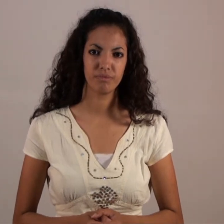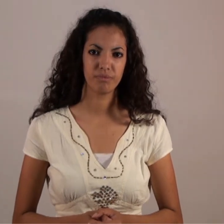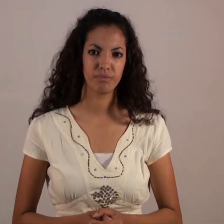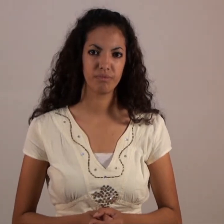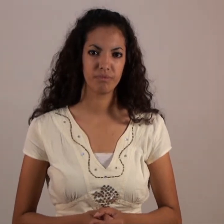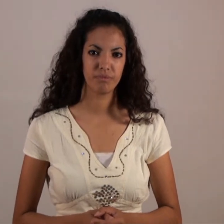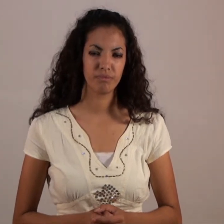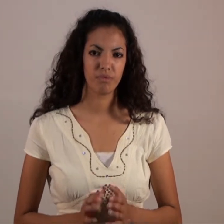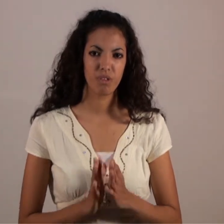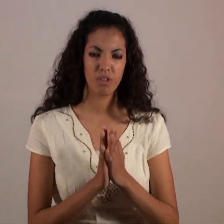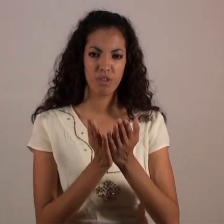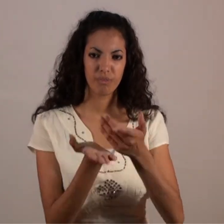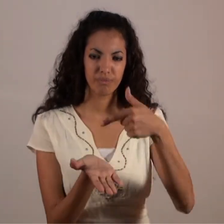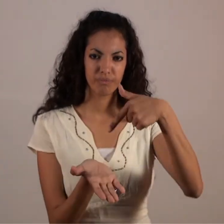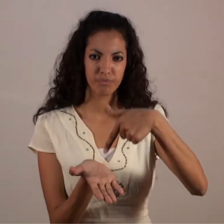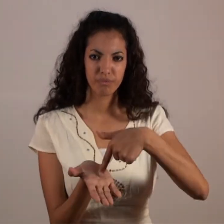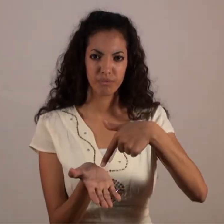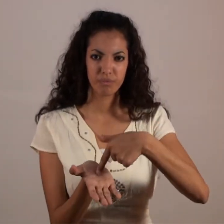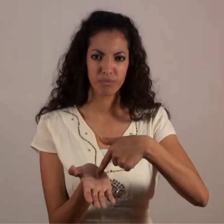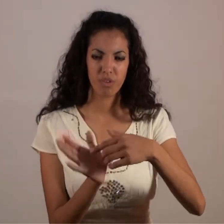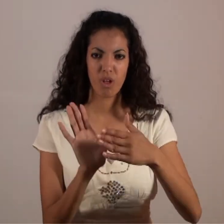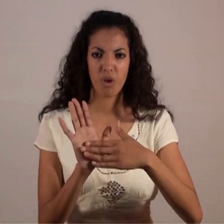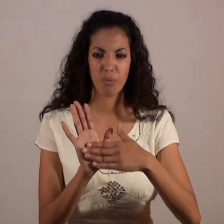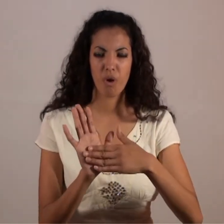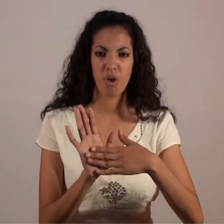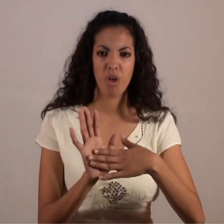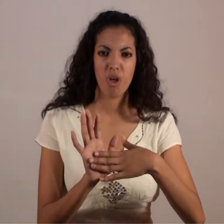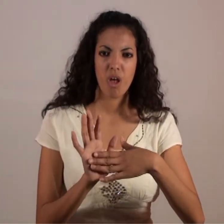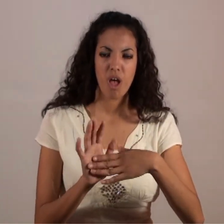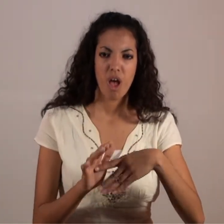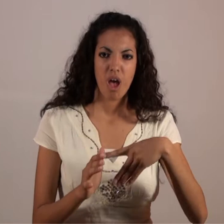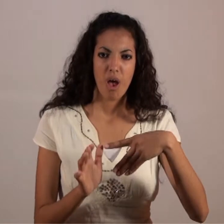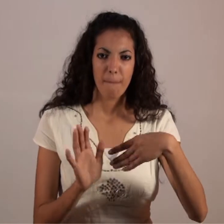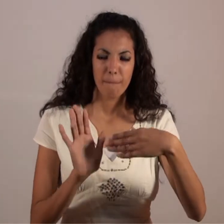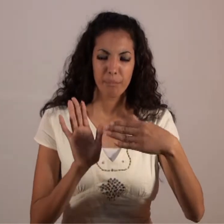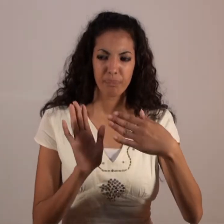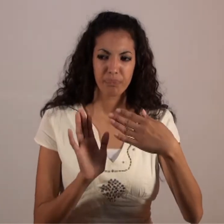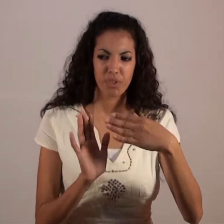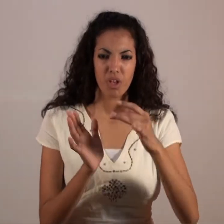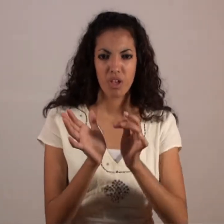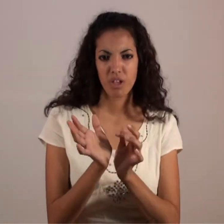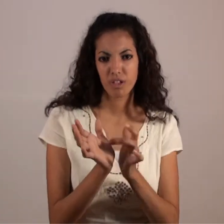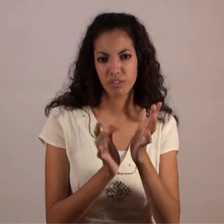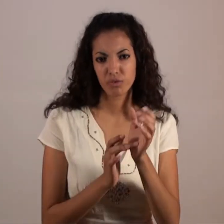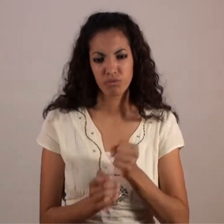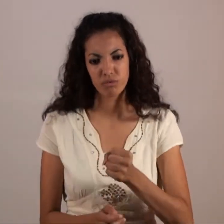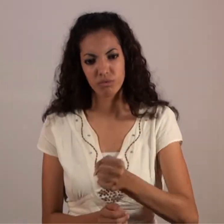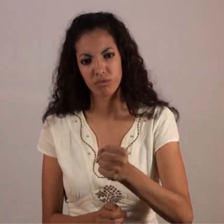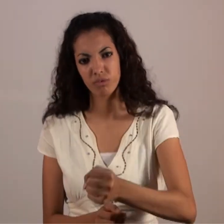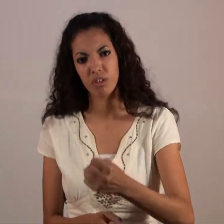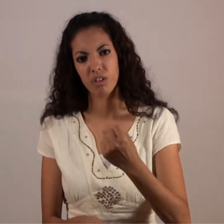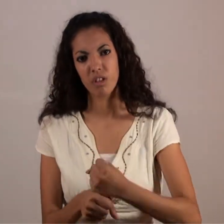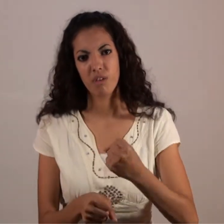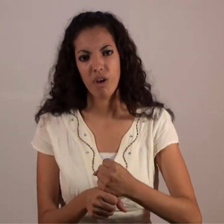Salmos 110:4 se usa para demostrar que el sacerdocio de Cristo fue prefigurado por